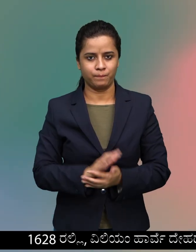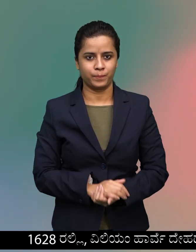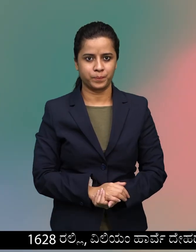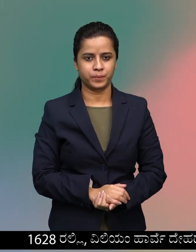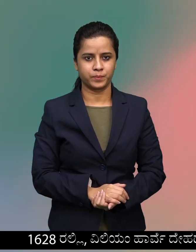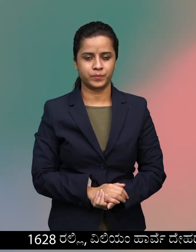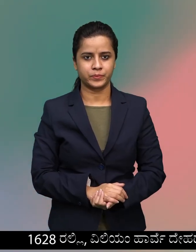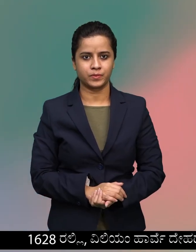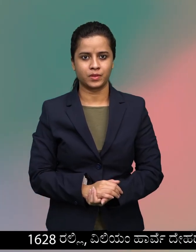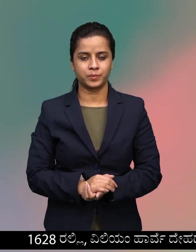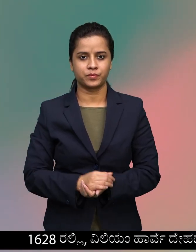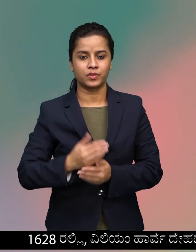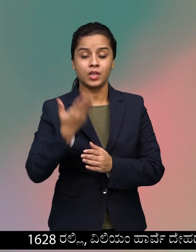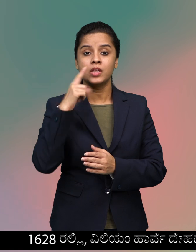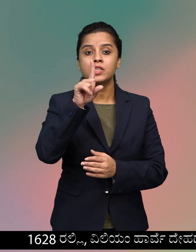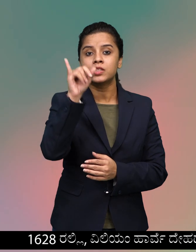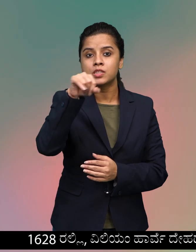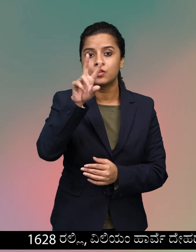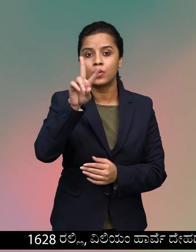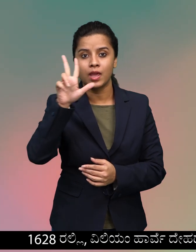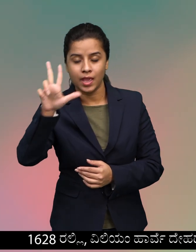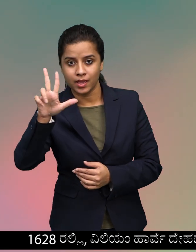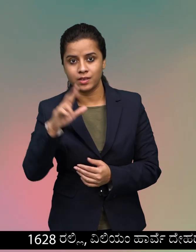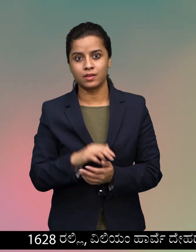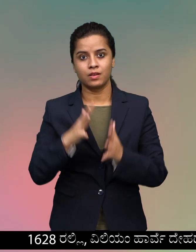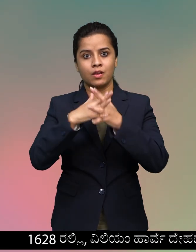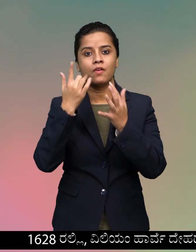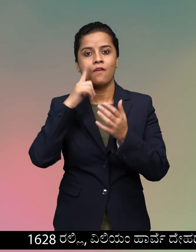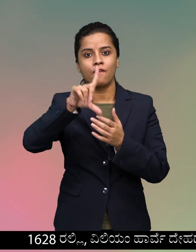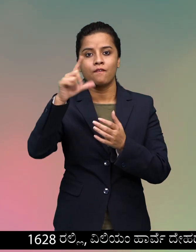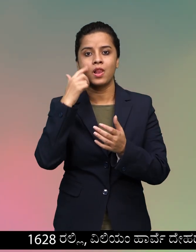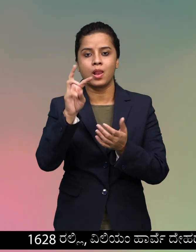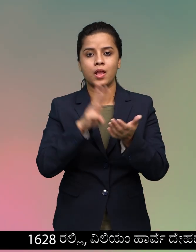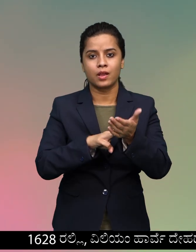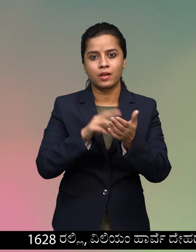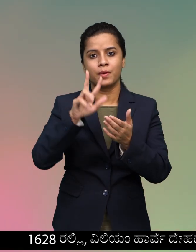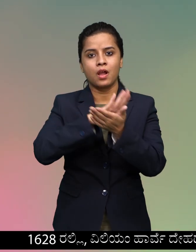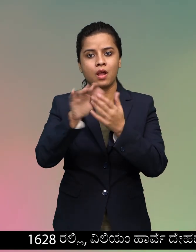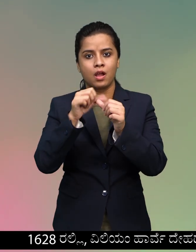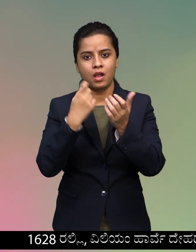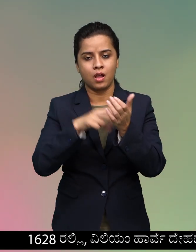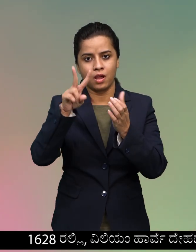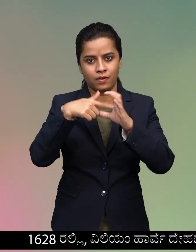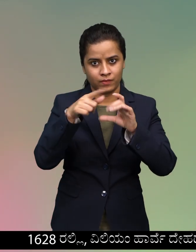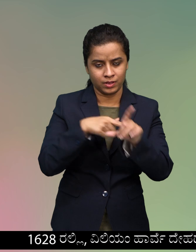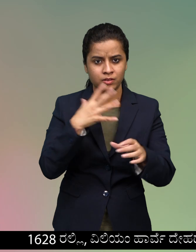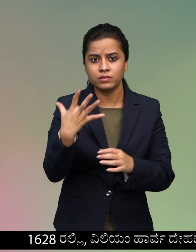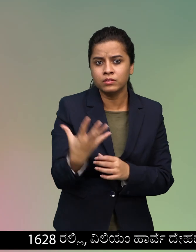ಸಾವಿರದ 1628ರಲ್ಲಿ ವಿಲಿಯಂ ಹಾರ್ವೆ ದೇಹದಲ್ಲಿ ರಕ್ತ ಪರಿಚಲನೆಯ ಕಾರ್ಯವಿಧಾನವನ್ನು ವಿವರಿಸಿದರು.